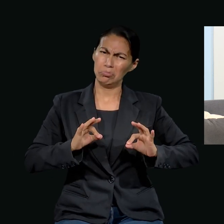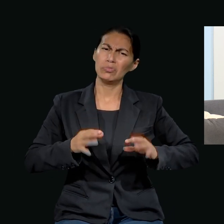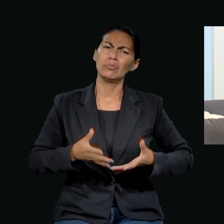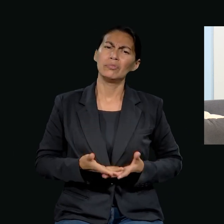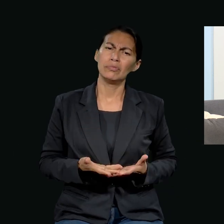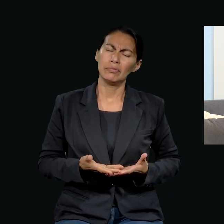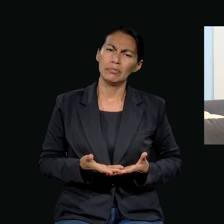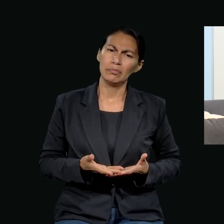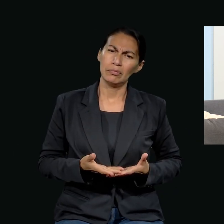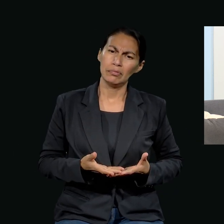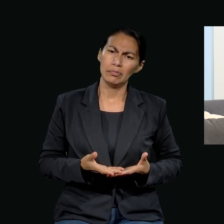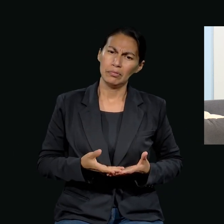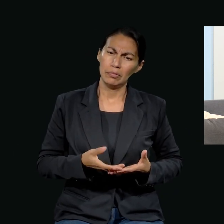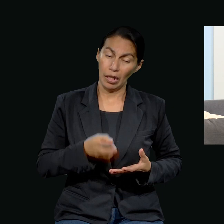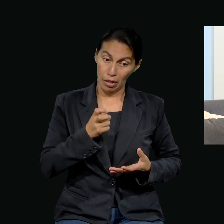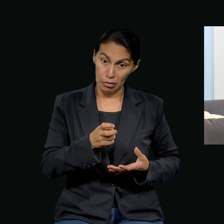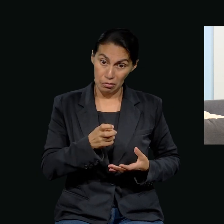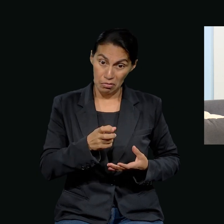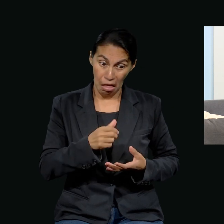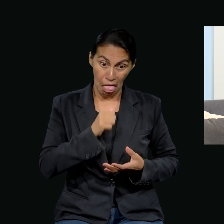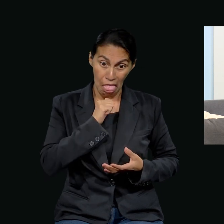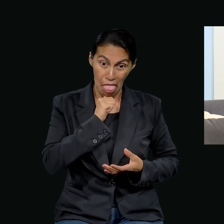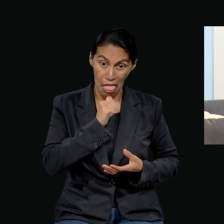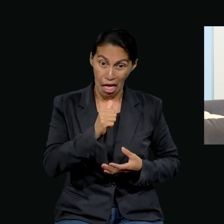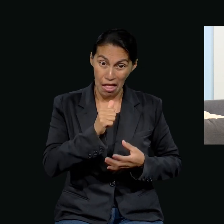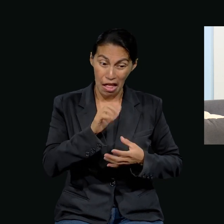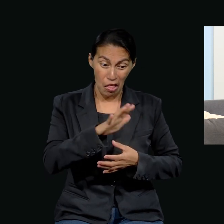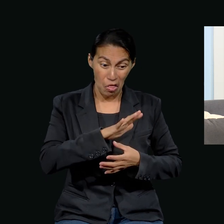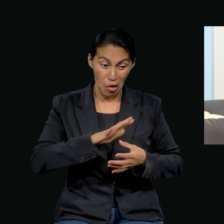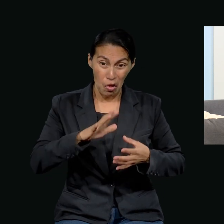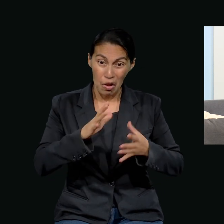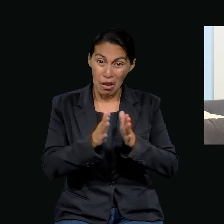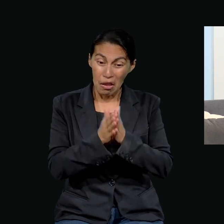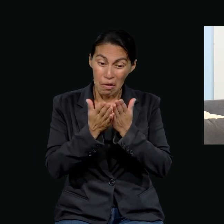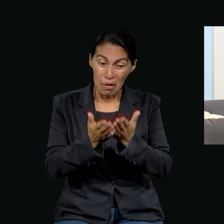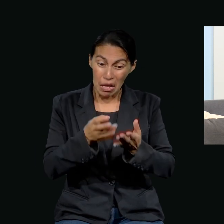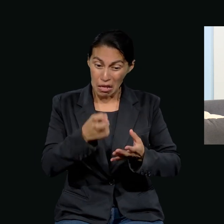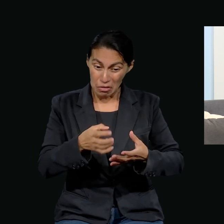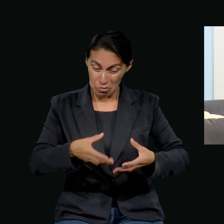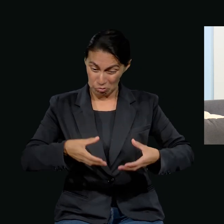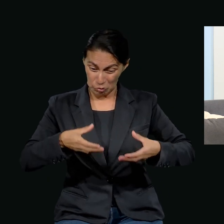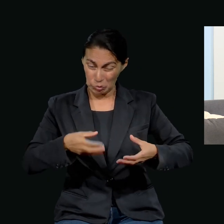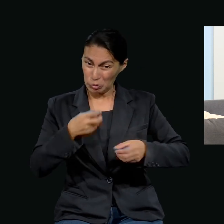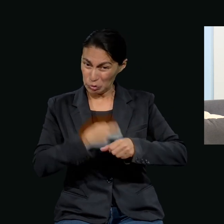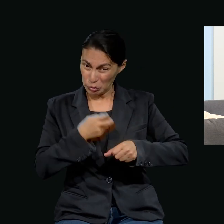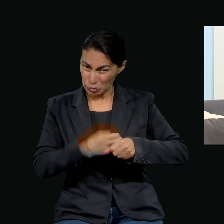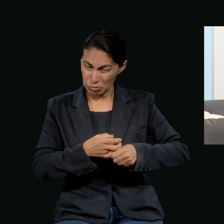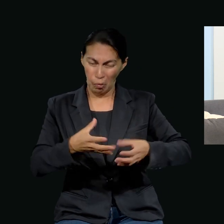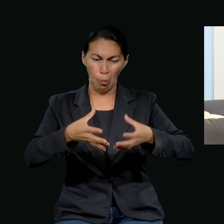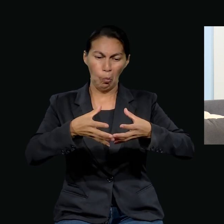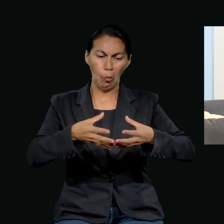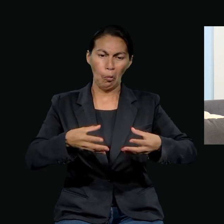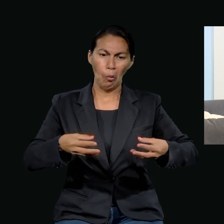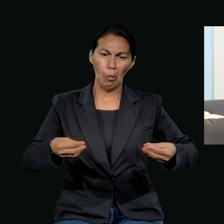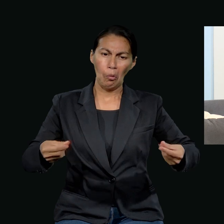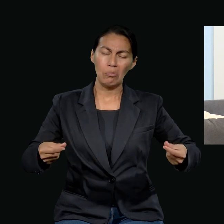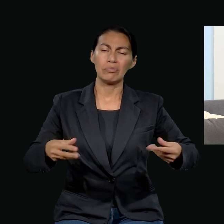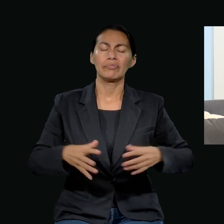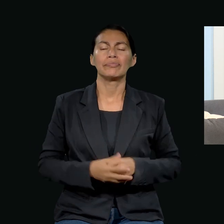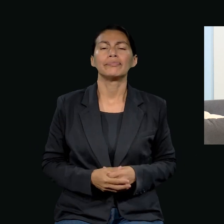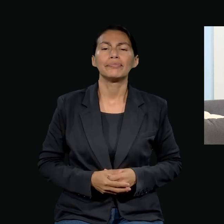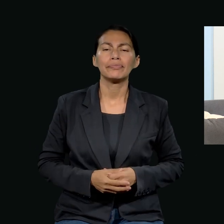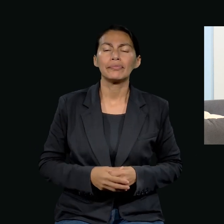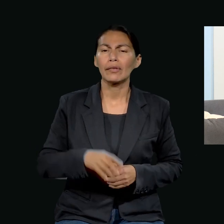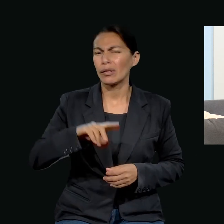de eso no quedó nada. Al día siguiente, porque la policía nos sacó ya, era a seis de la tarde casi, al otro día